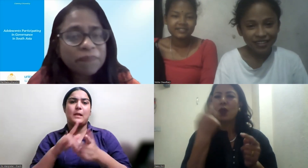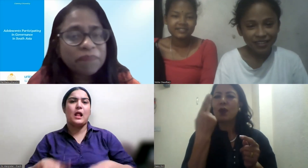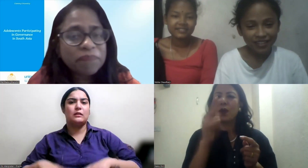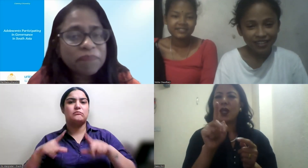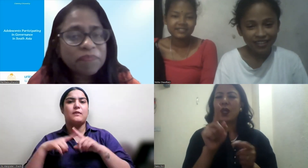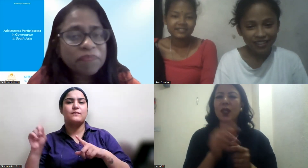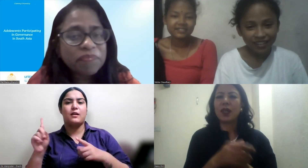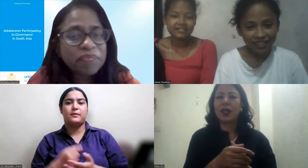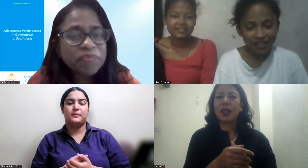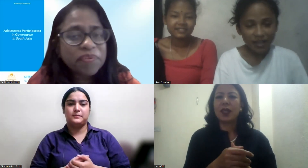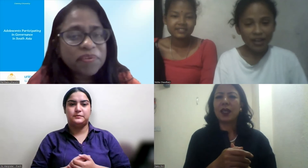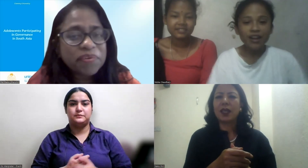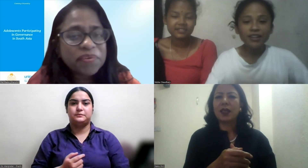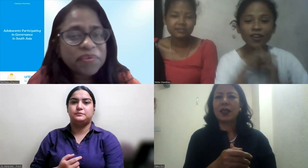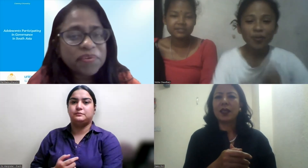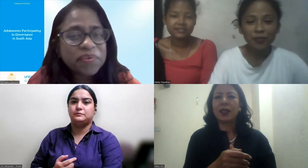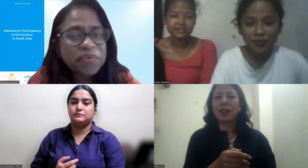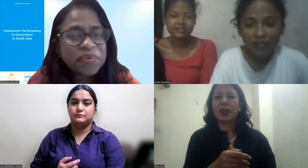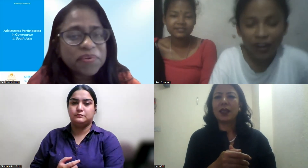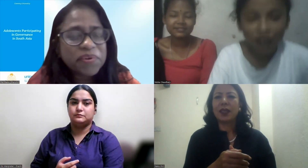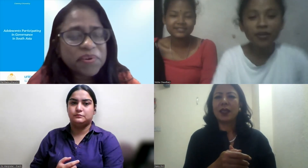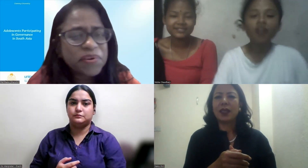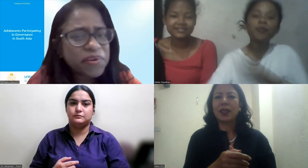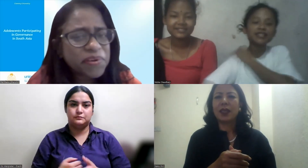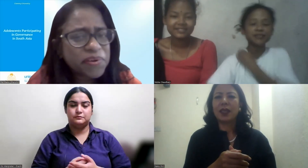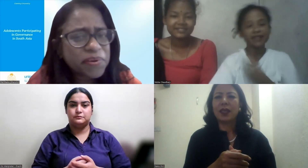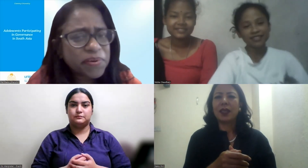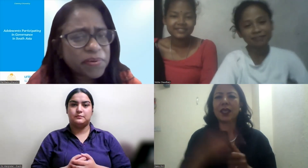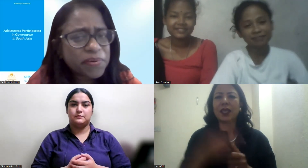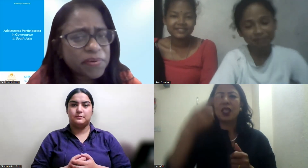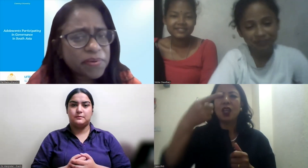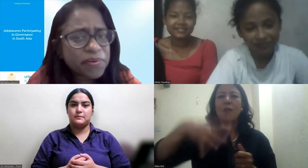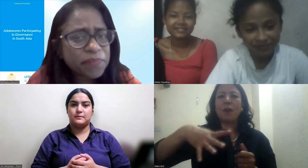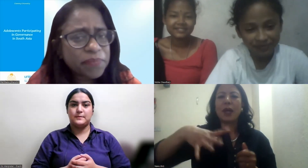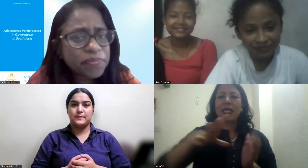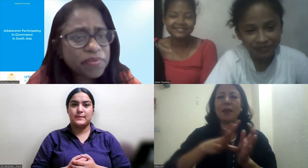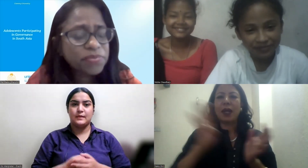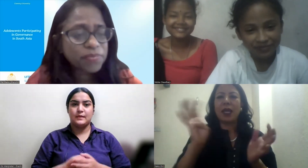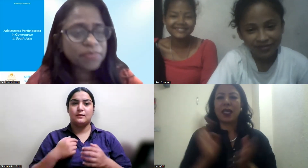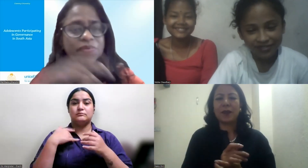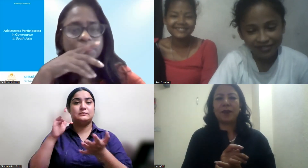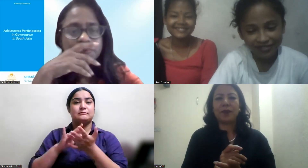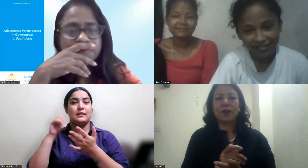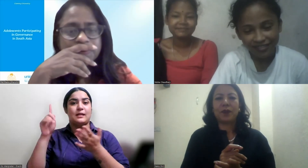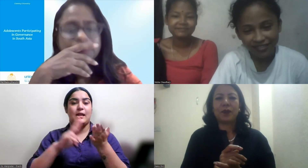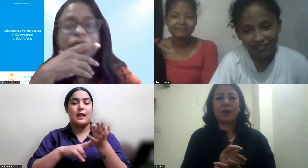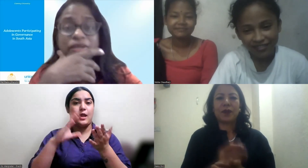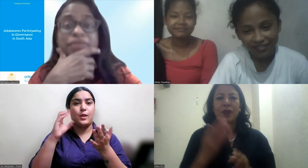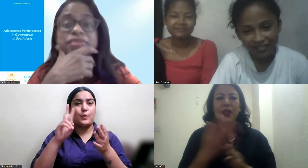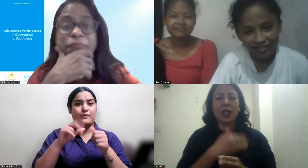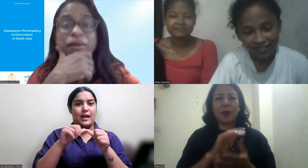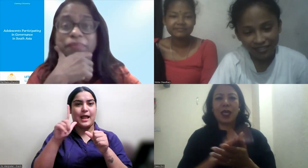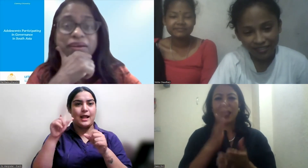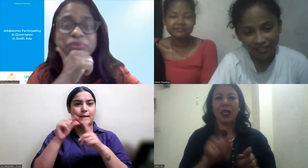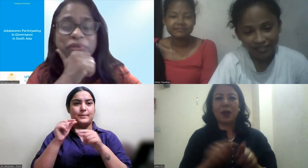कुन जिल्लाबाट निशाजी तपाई कुन जिल्लामा नवलपरासीबाट छ ए नवलपरासीबाट अघि हाम्रो साथीले